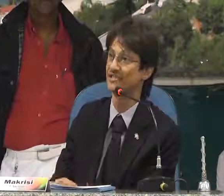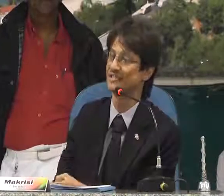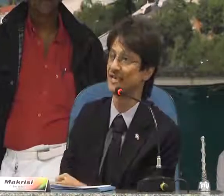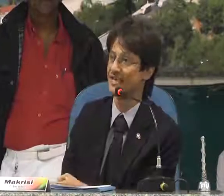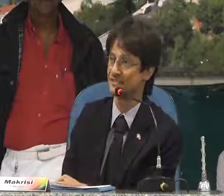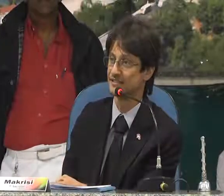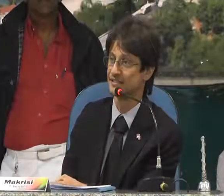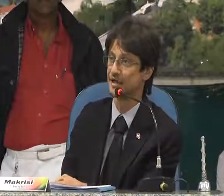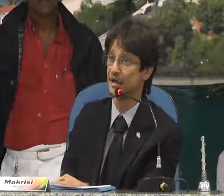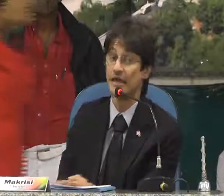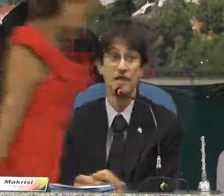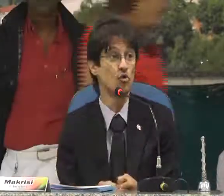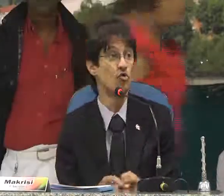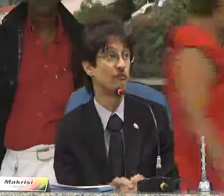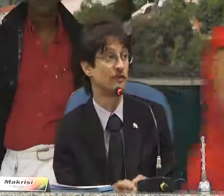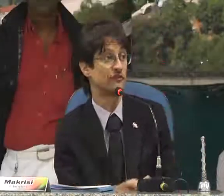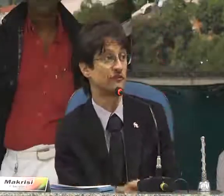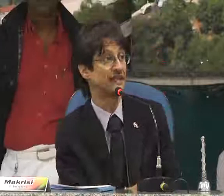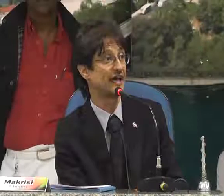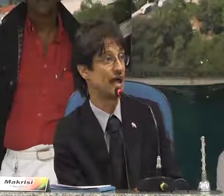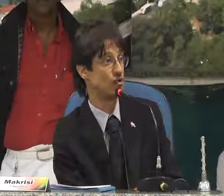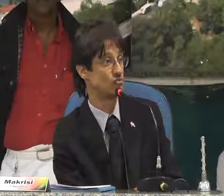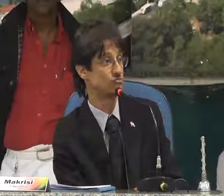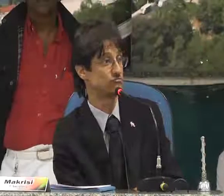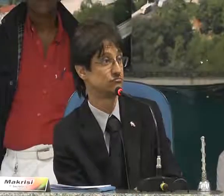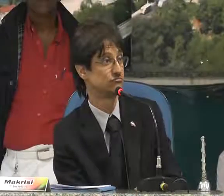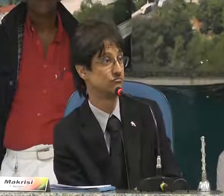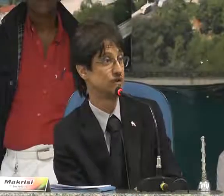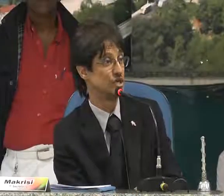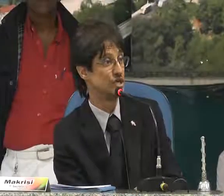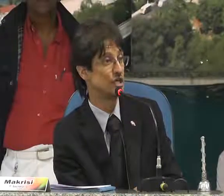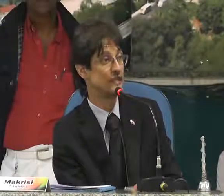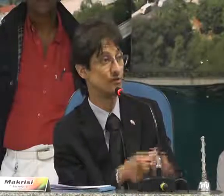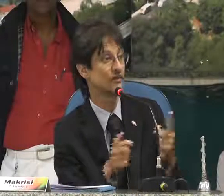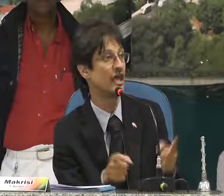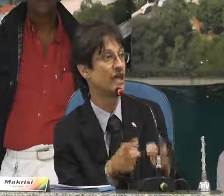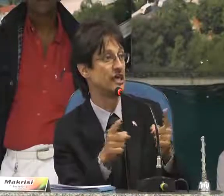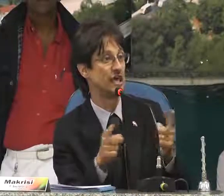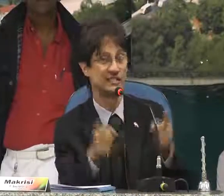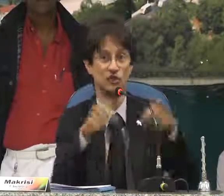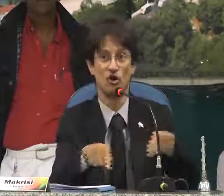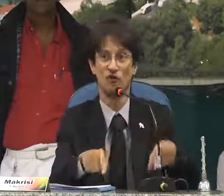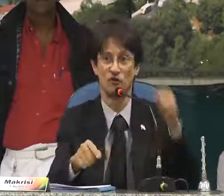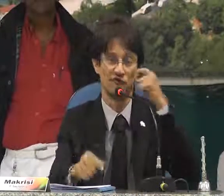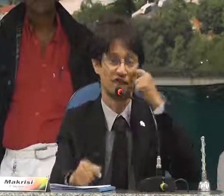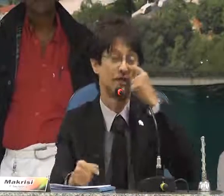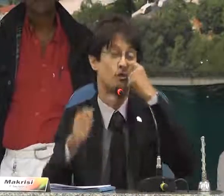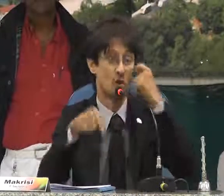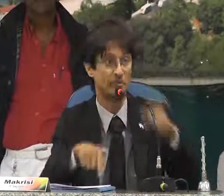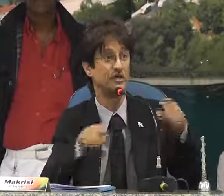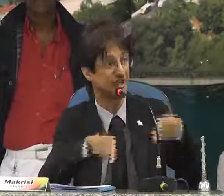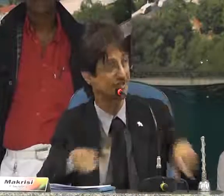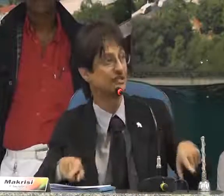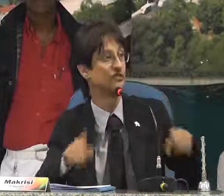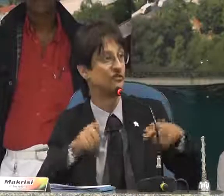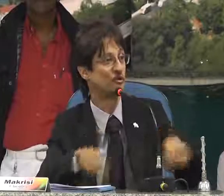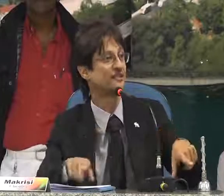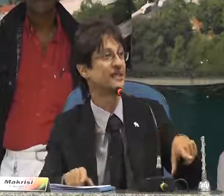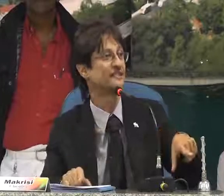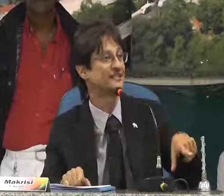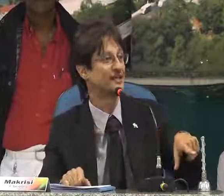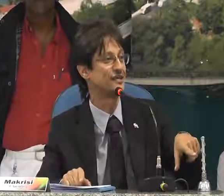dia 6. E o governo federal, que não tem esse novo governo golpista, sim, não